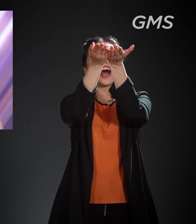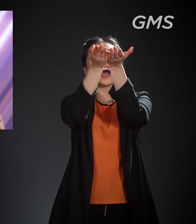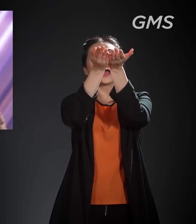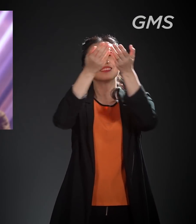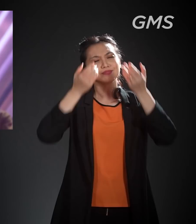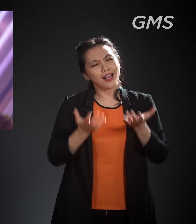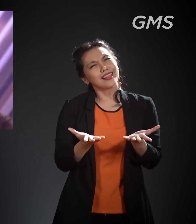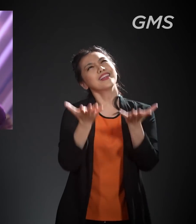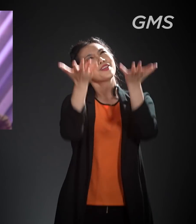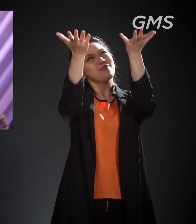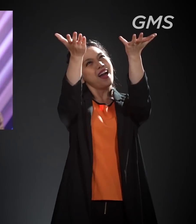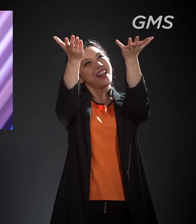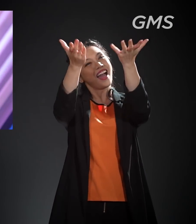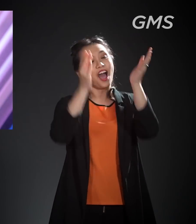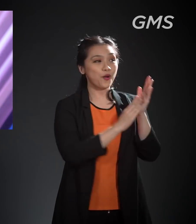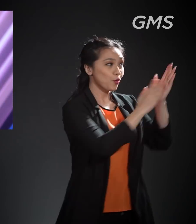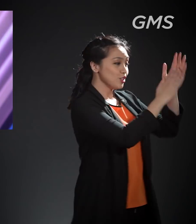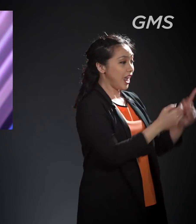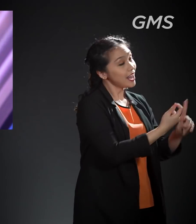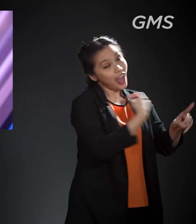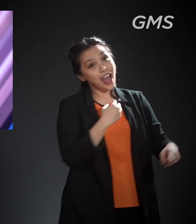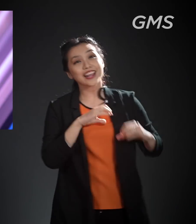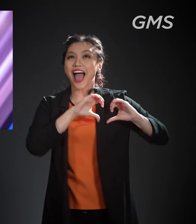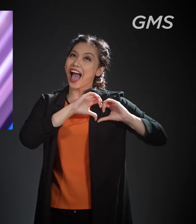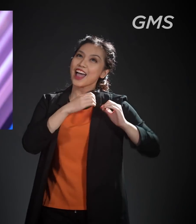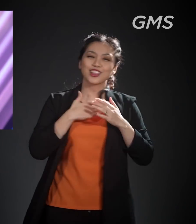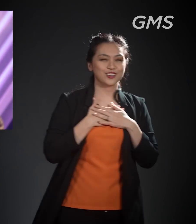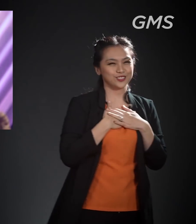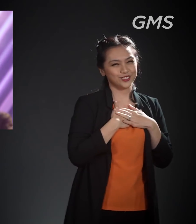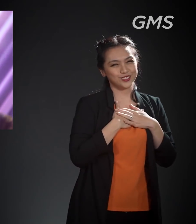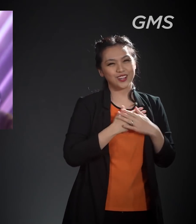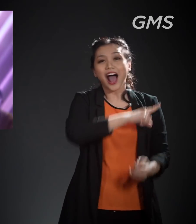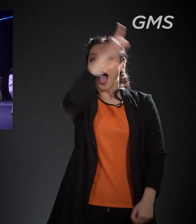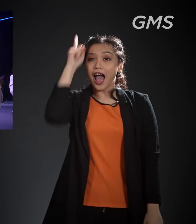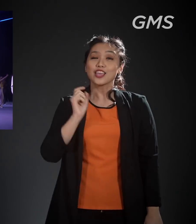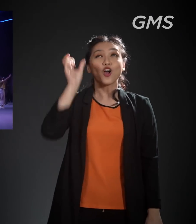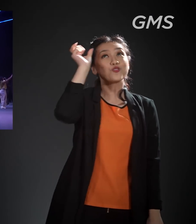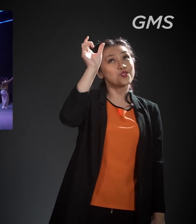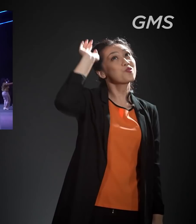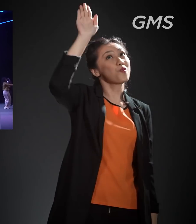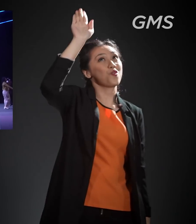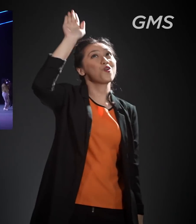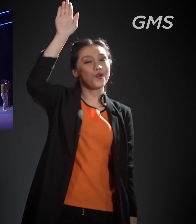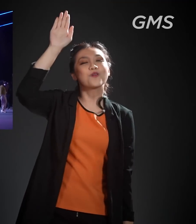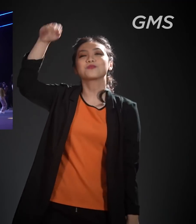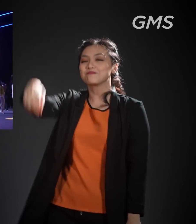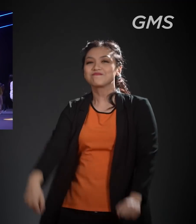Terimalah pujian bagi hatiku, hanyalah untuk-Mu.